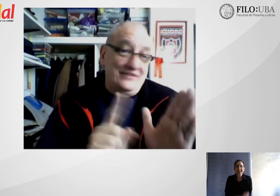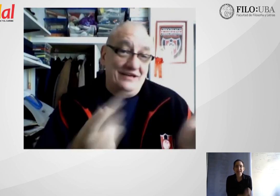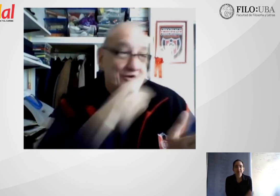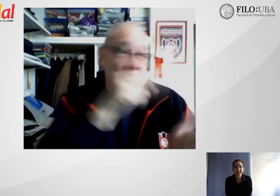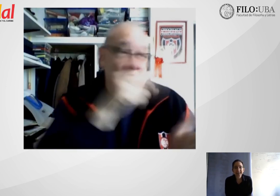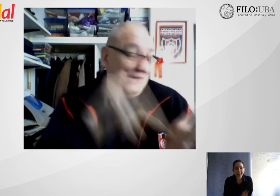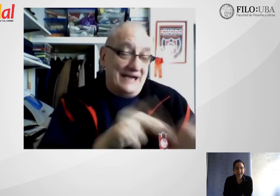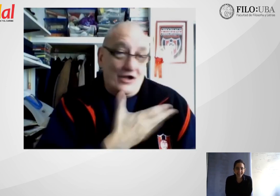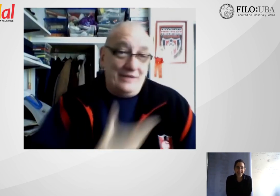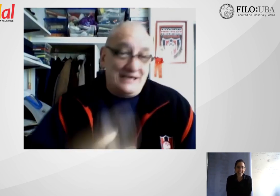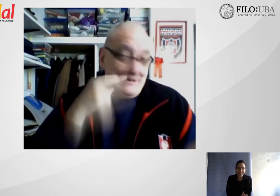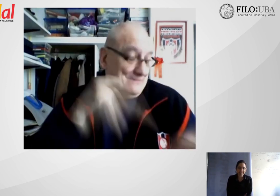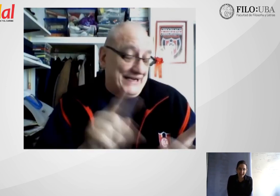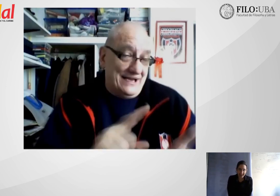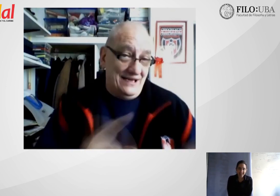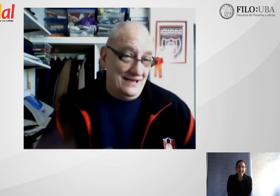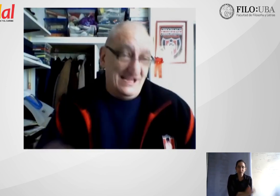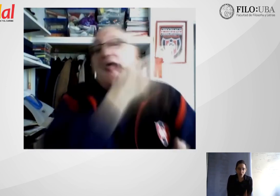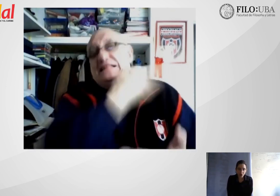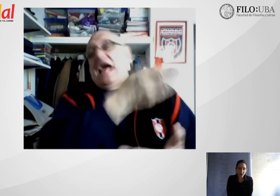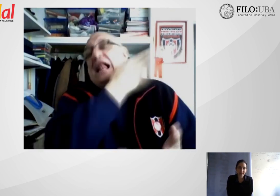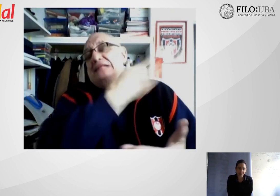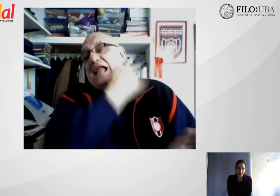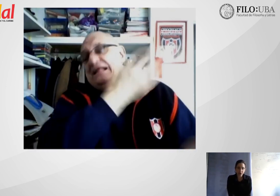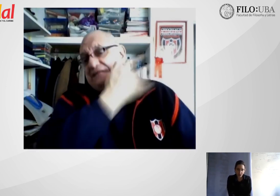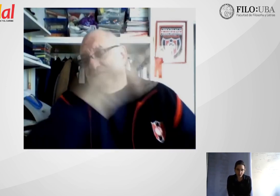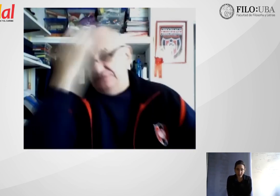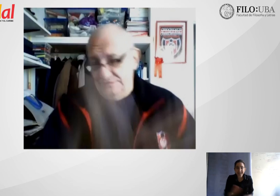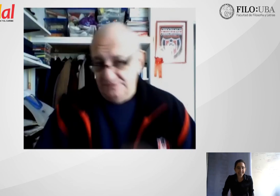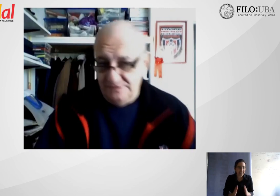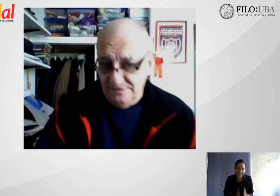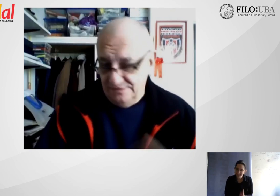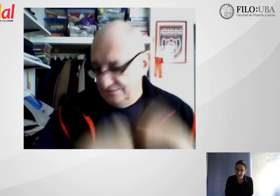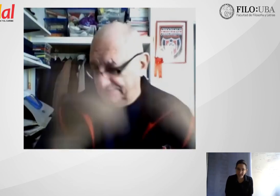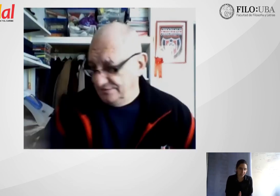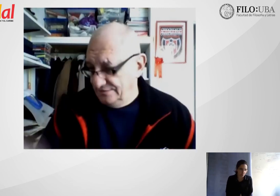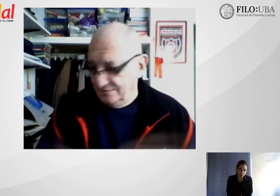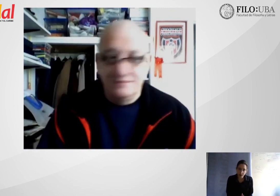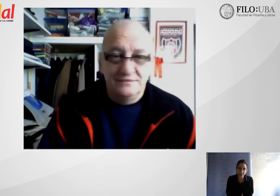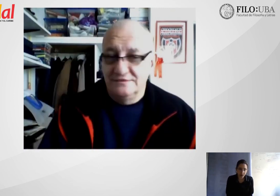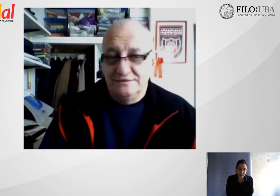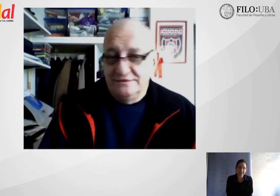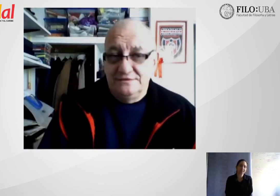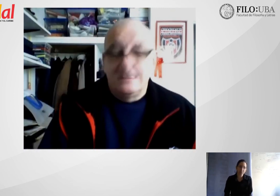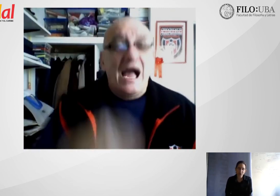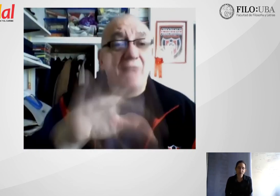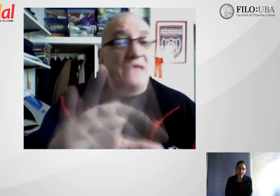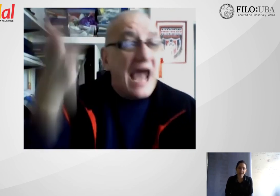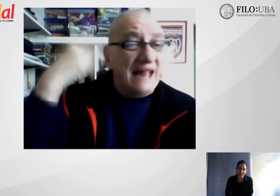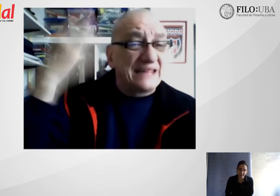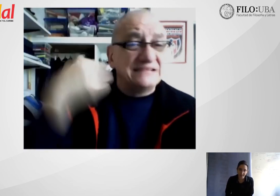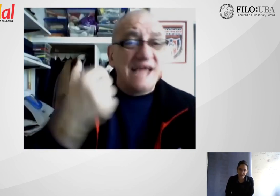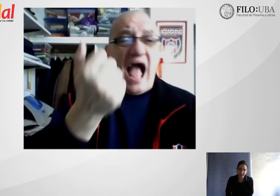Si se respetaran las leyes que ya hay en todo el territorio, leyes que ya están, que ya fueron aprobadas, la situación